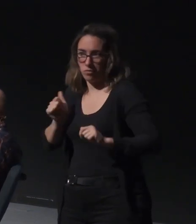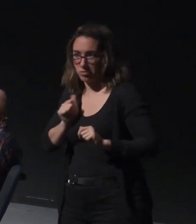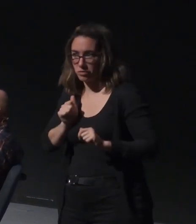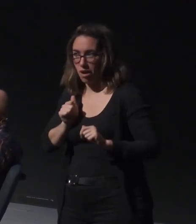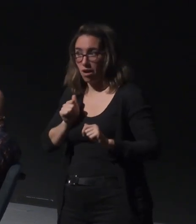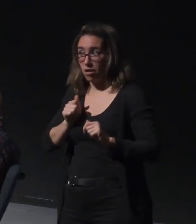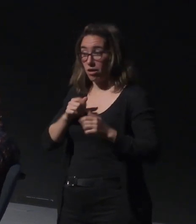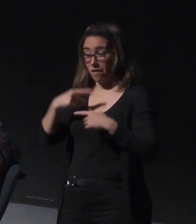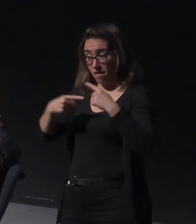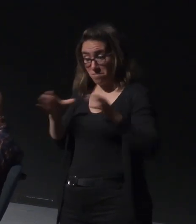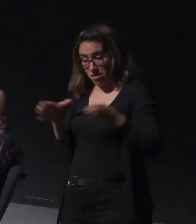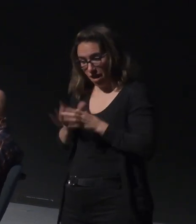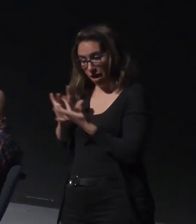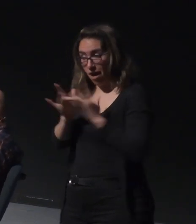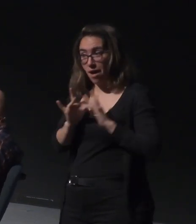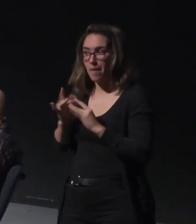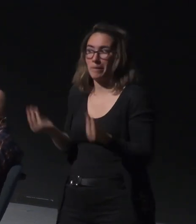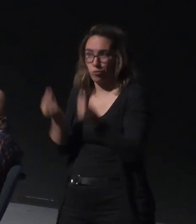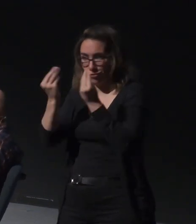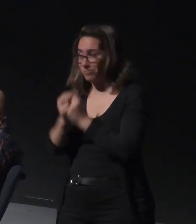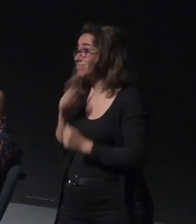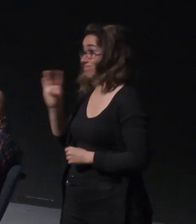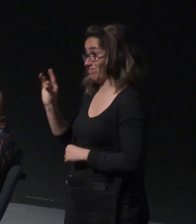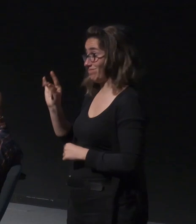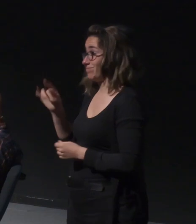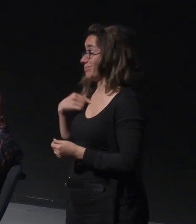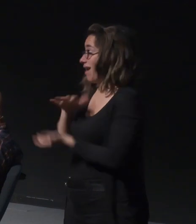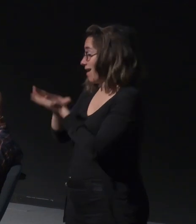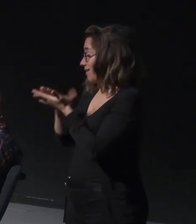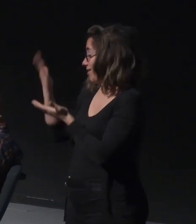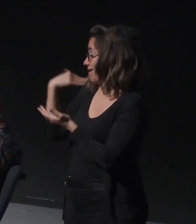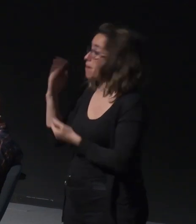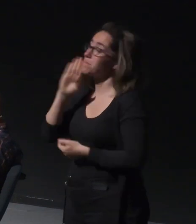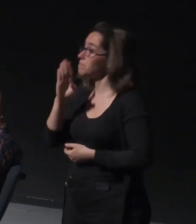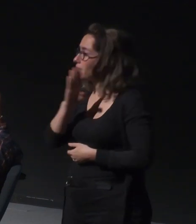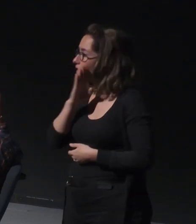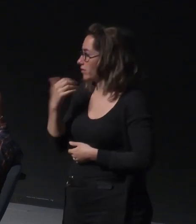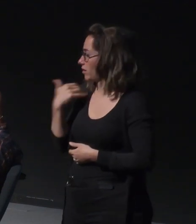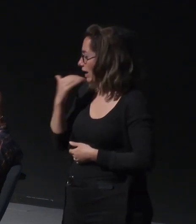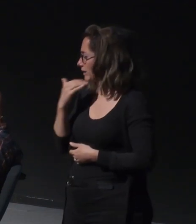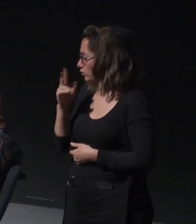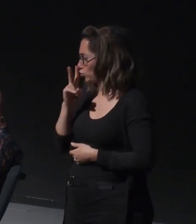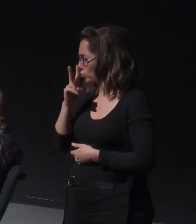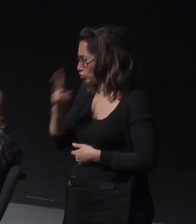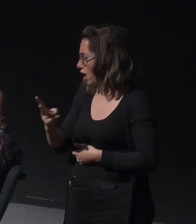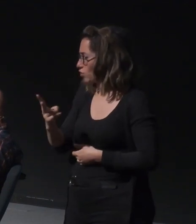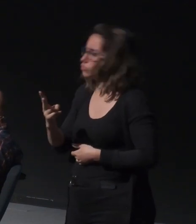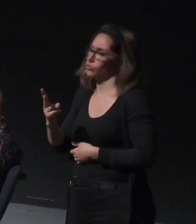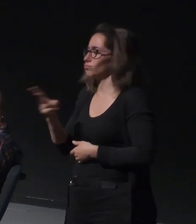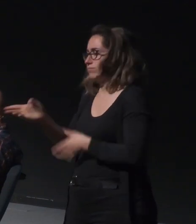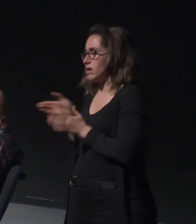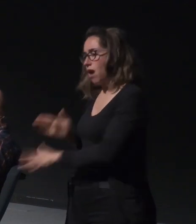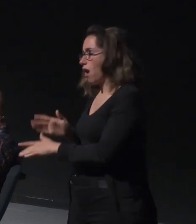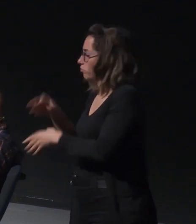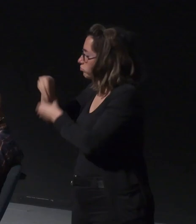fortalecido. Además te hablaba de esta madre que, por ejemplo... llevaban como casi 2 años con problemas escolares en el colegio, con